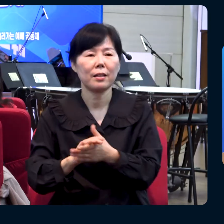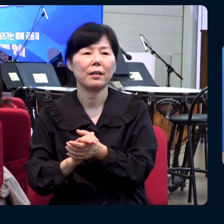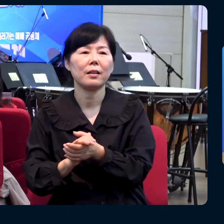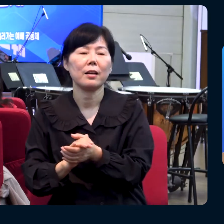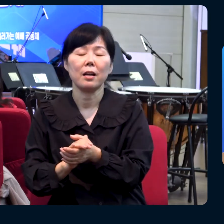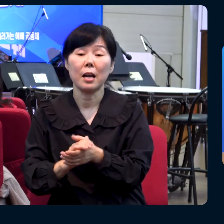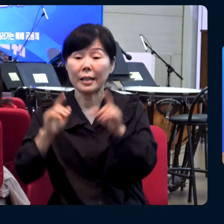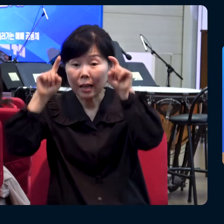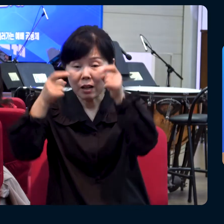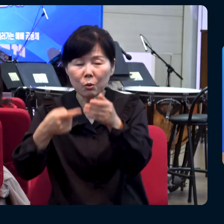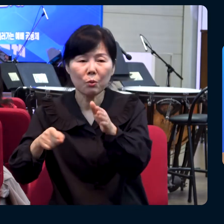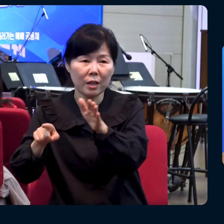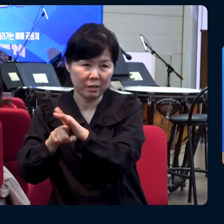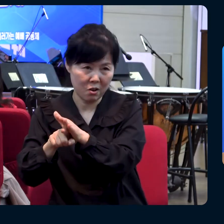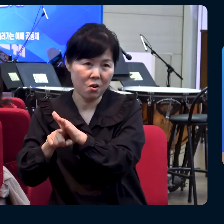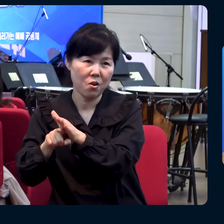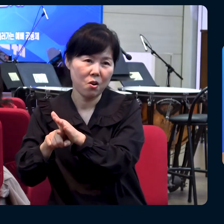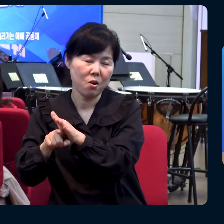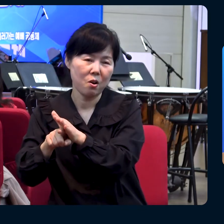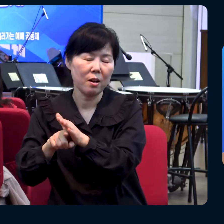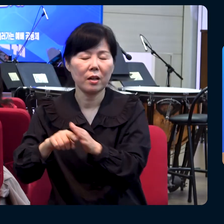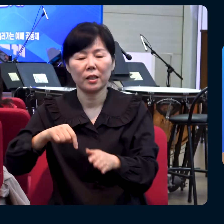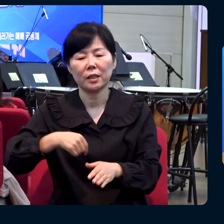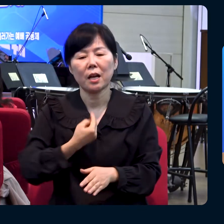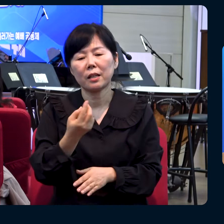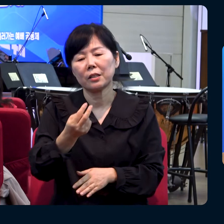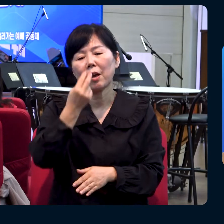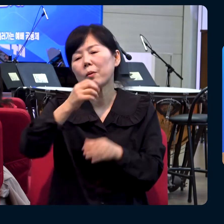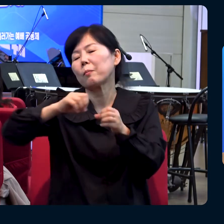자기 목숨을 버리느니라.